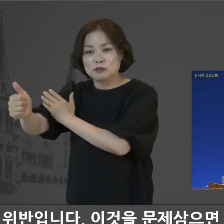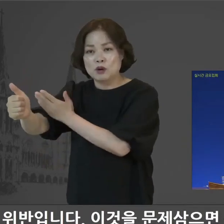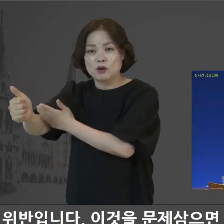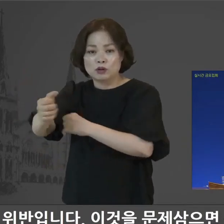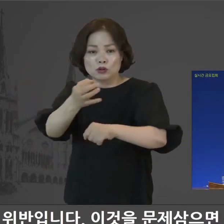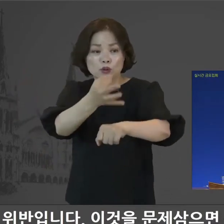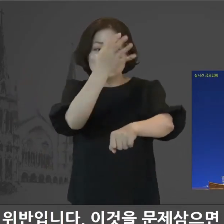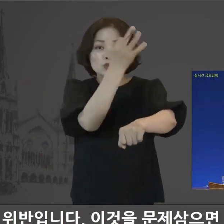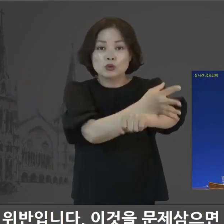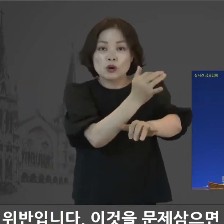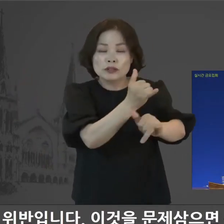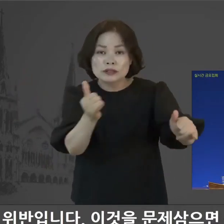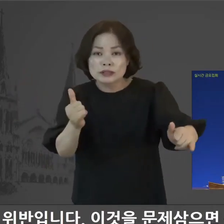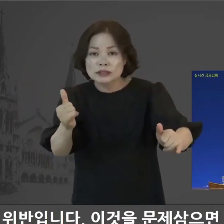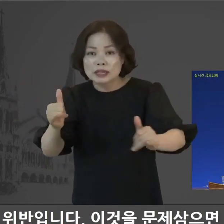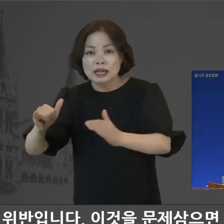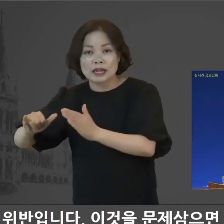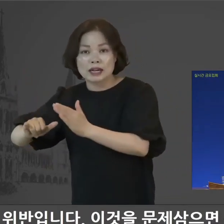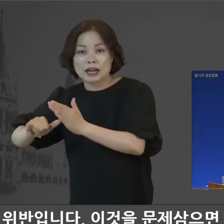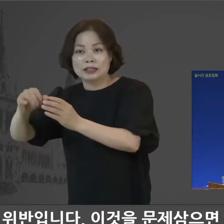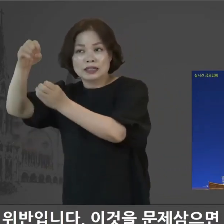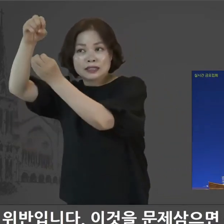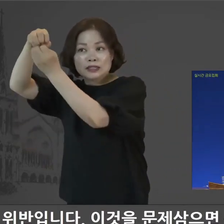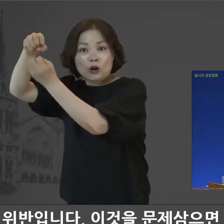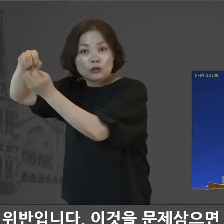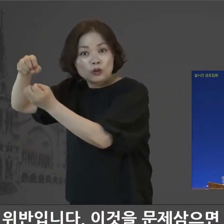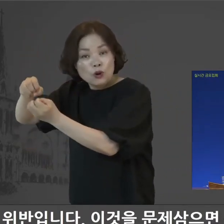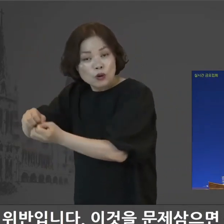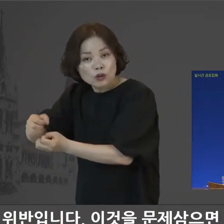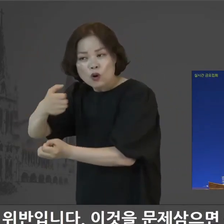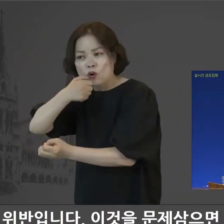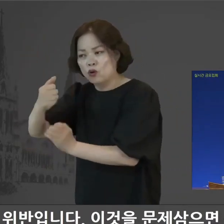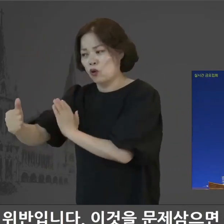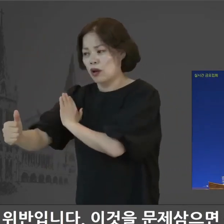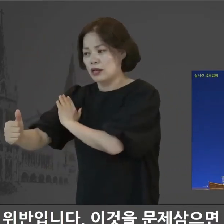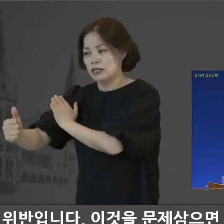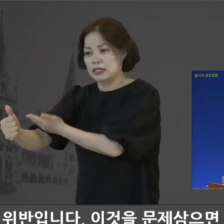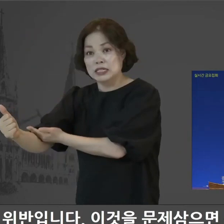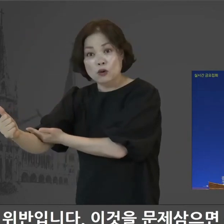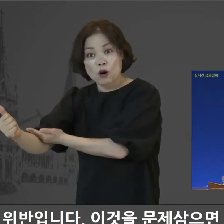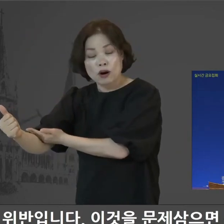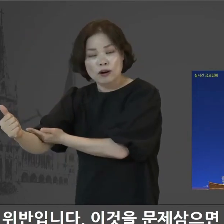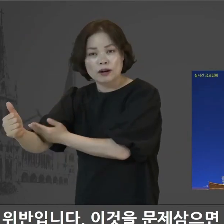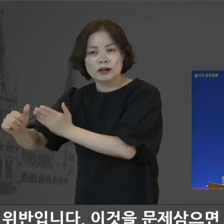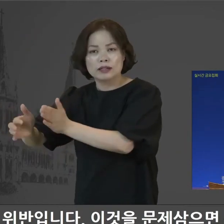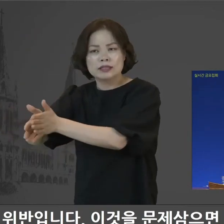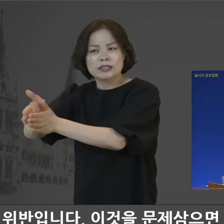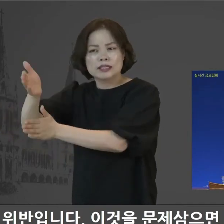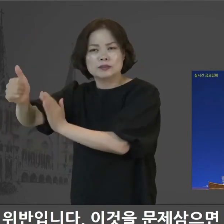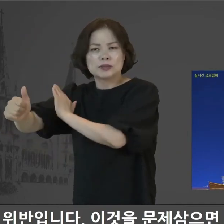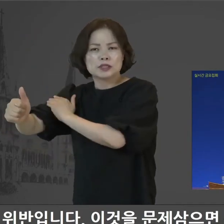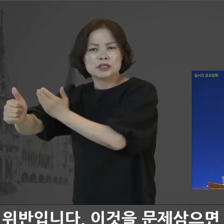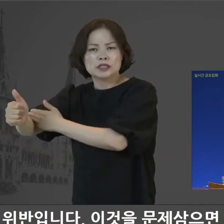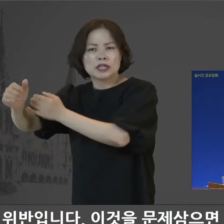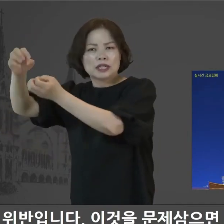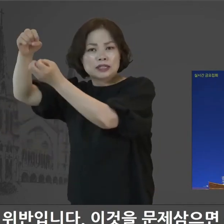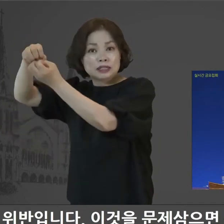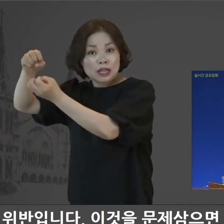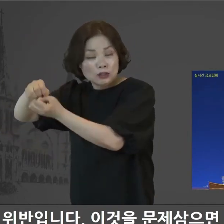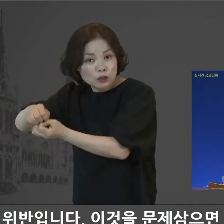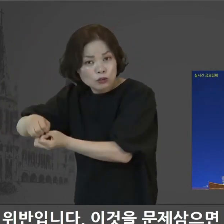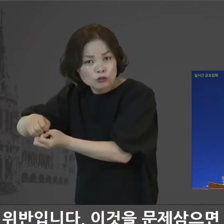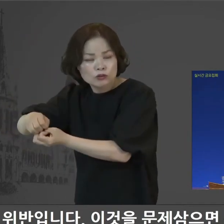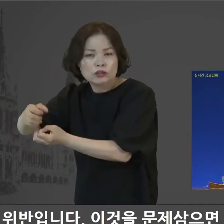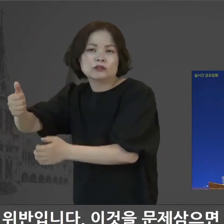주고 산 사람이랑 가족 대대로 물려온 사람이랑 특권이 가족 대대로 물려온 사람이 에게